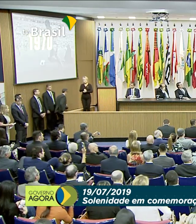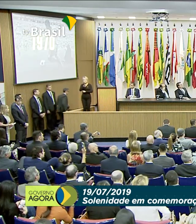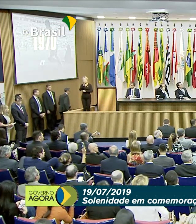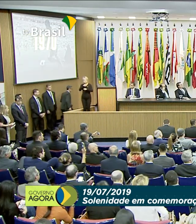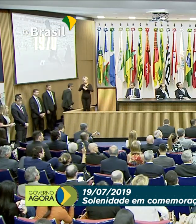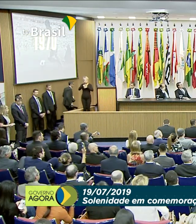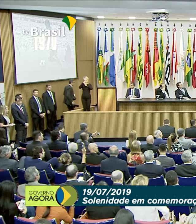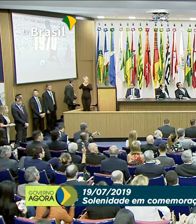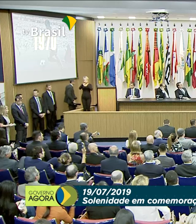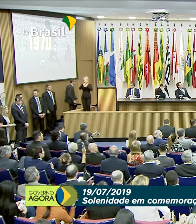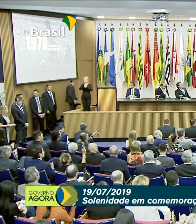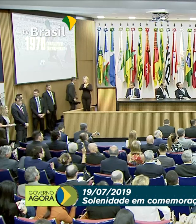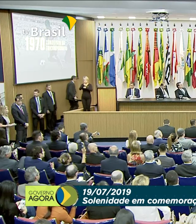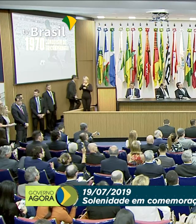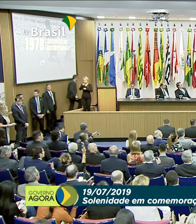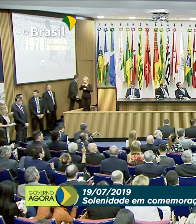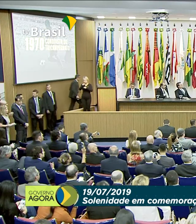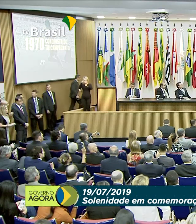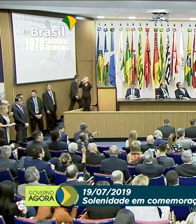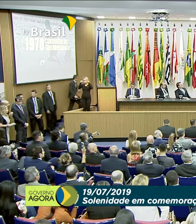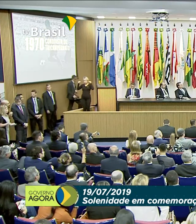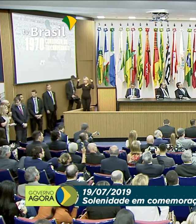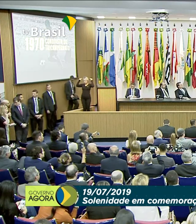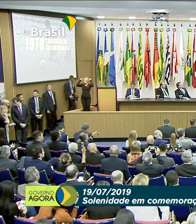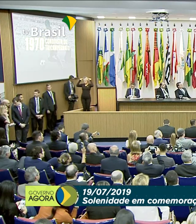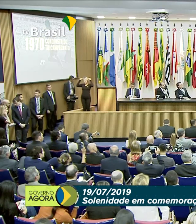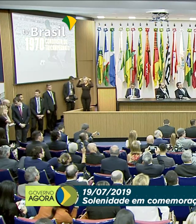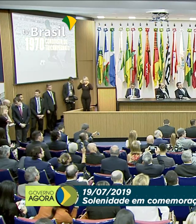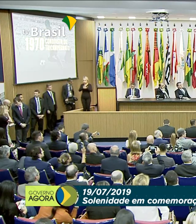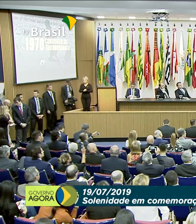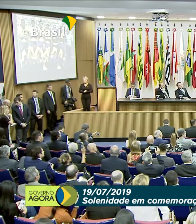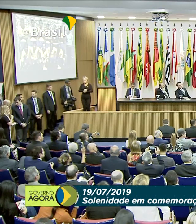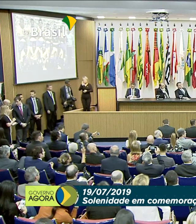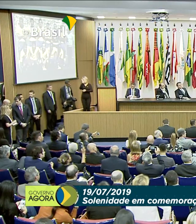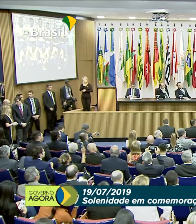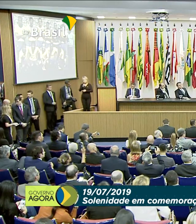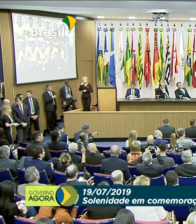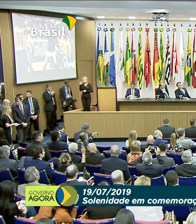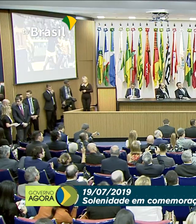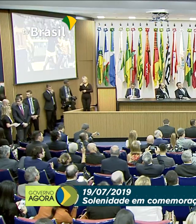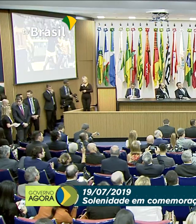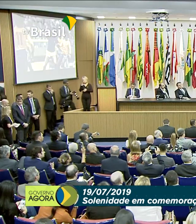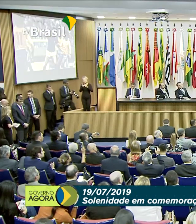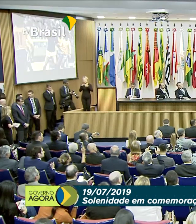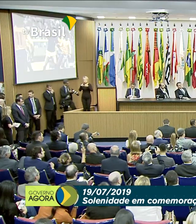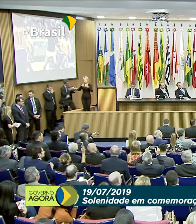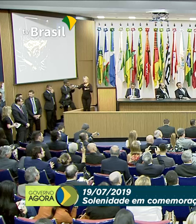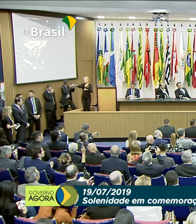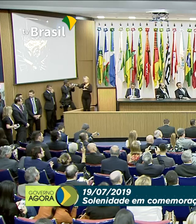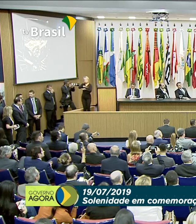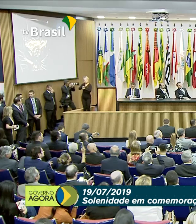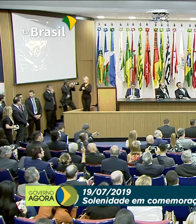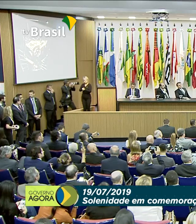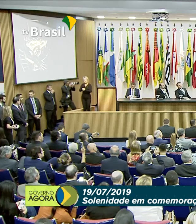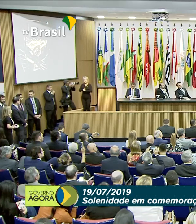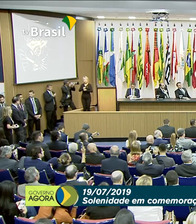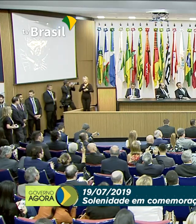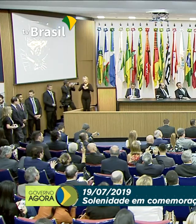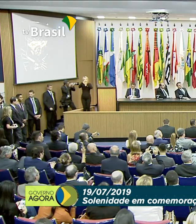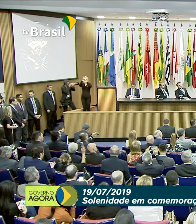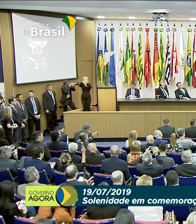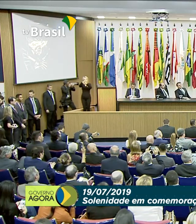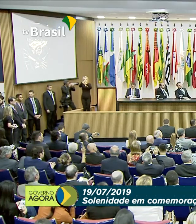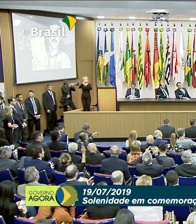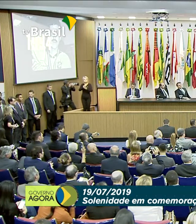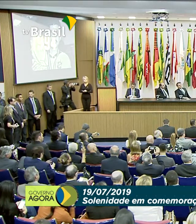Em 1970, no México, a seleção brasileira sagrou-se campeã pela terceira vez da Copa do Mundo e recebeu definitivamente a taça